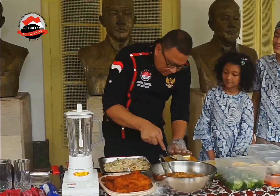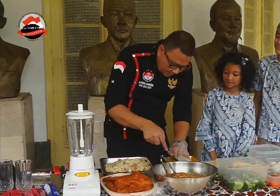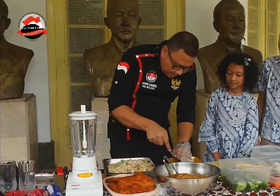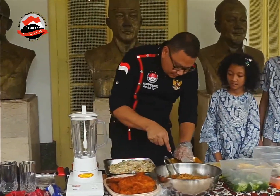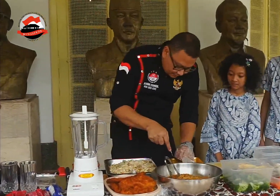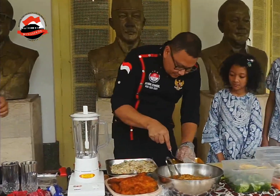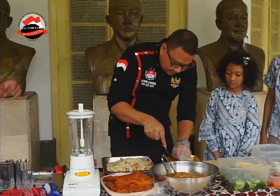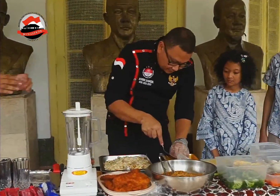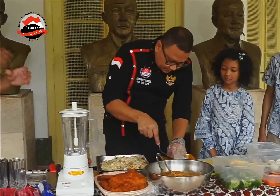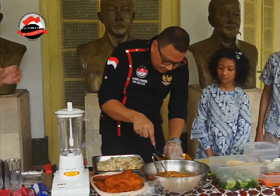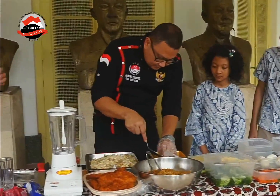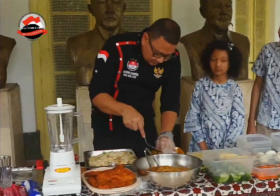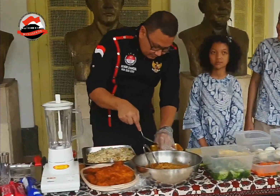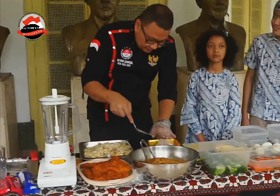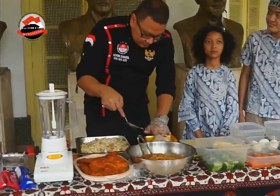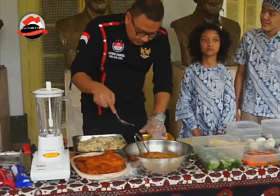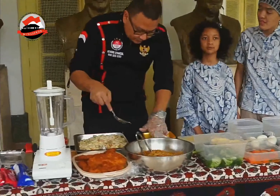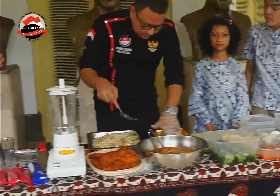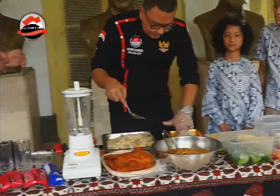Baksonya banyak.